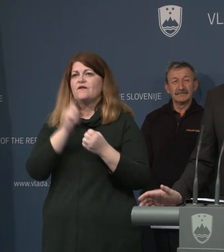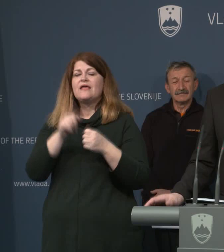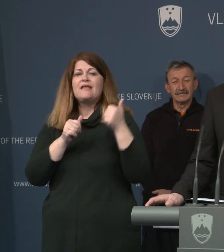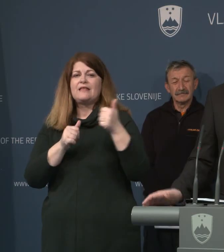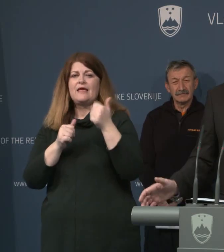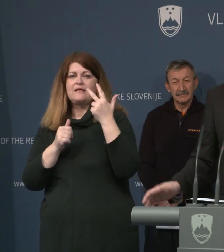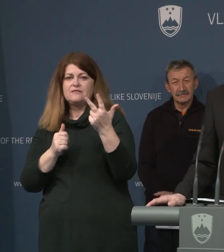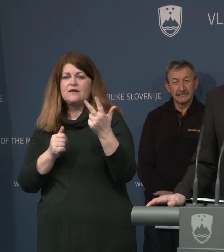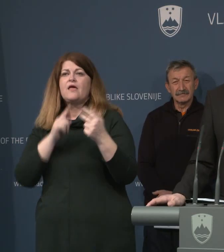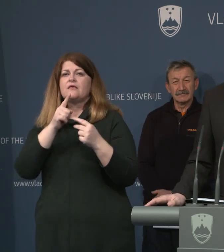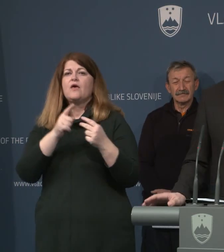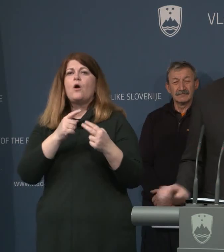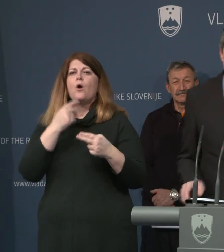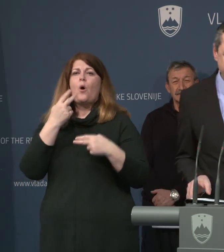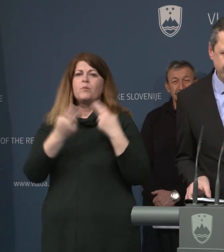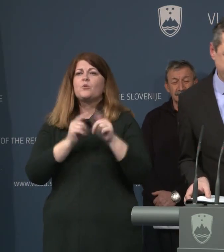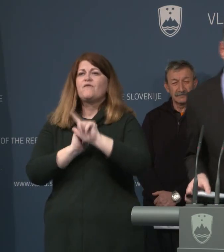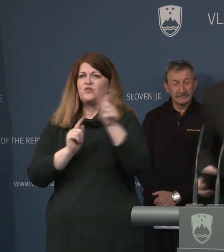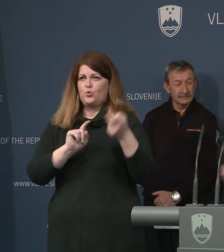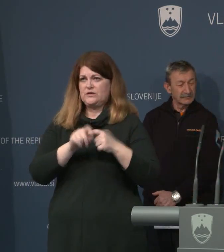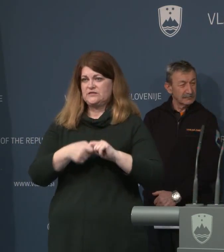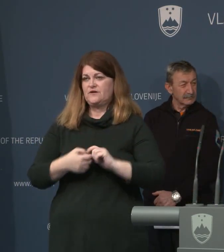113 številki, ki pač obravnava pač druge stvari.